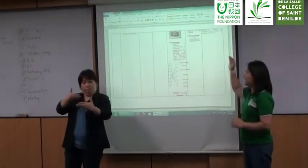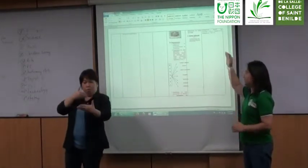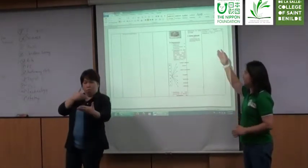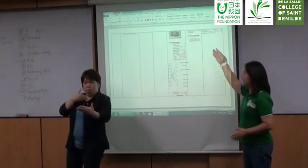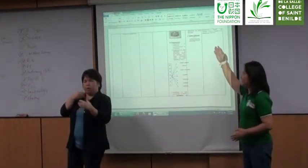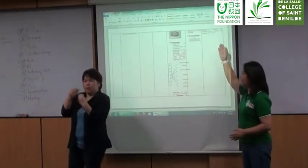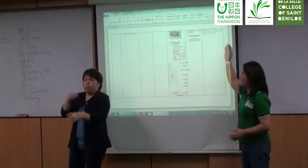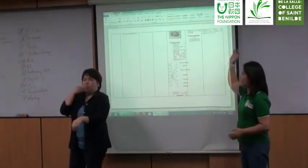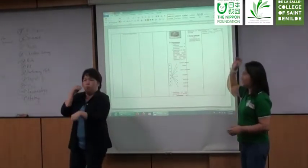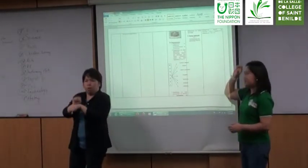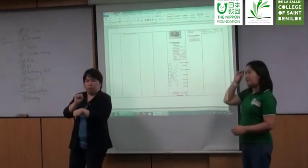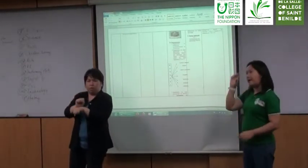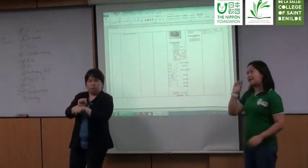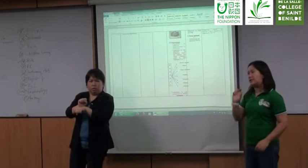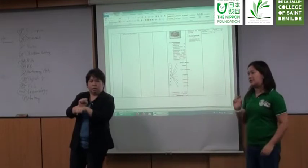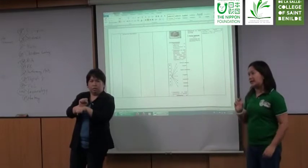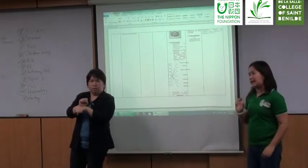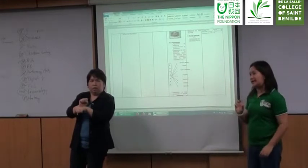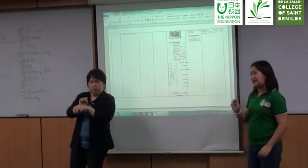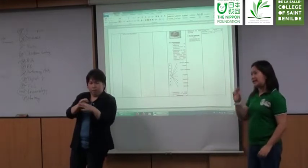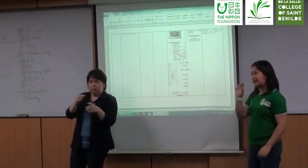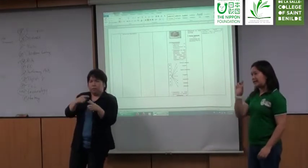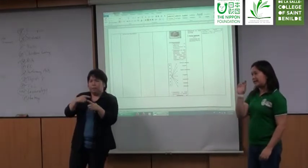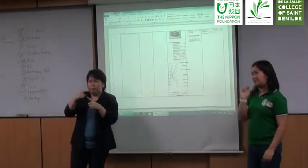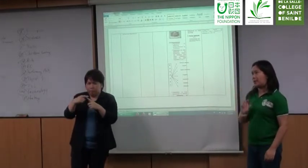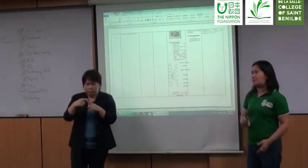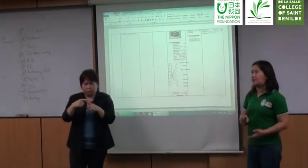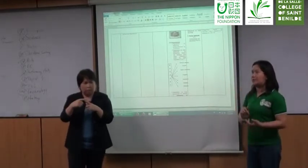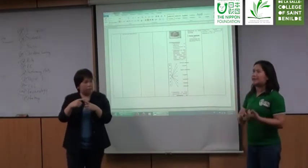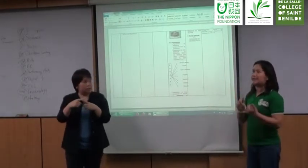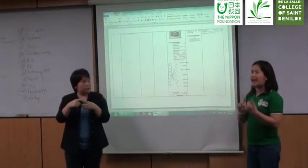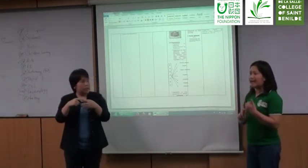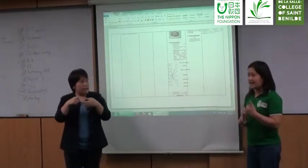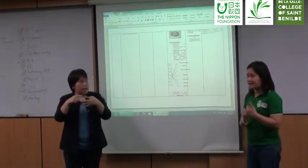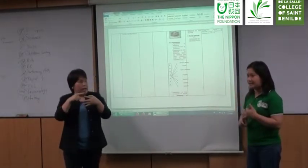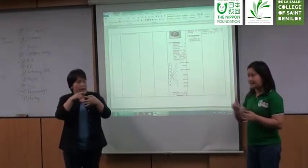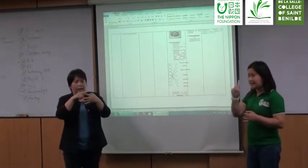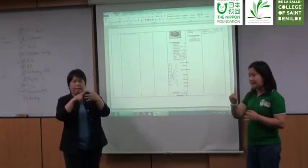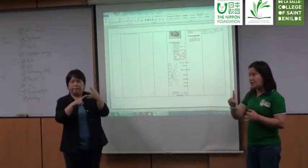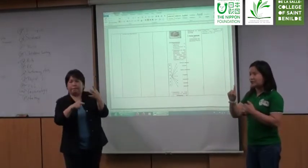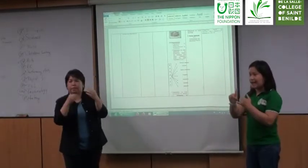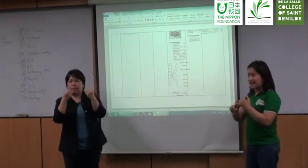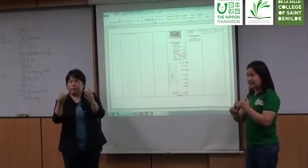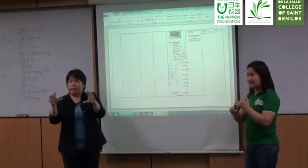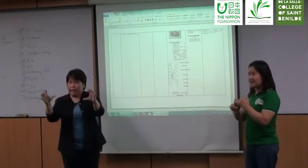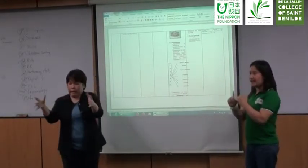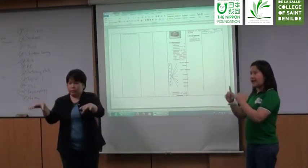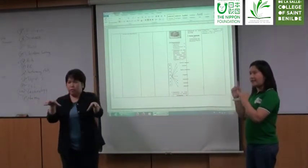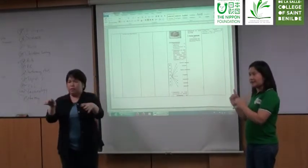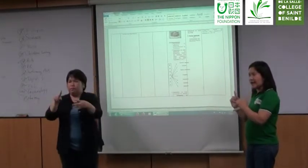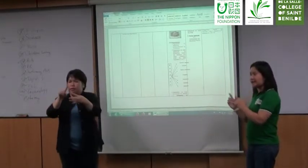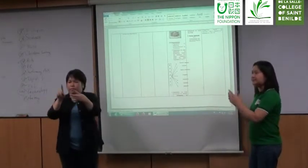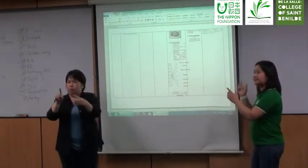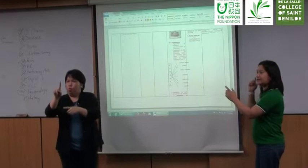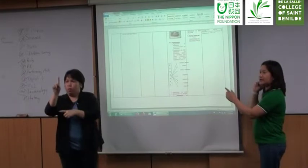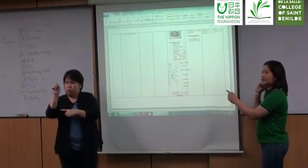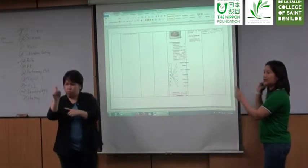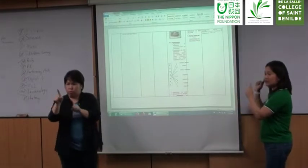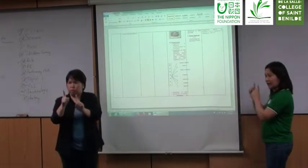mo na yan, ang gagawin mo na lang ay, may mga tanong ka na pwede mo gawing diet. Sa isang tanong, diet. Then after